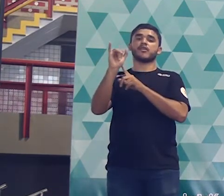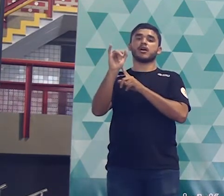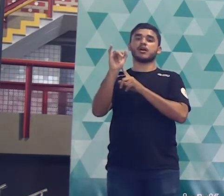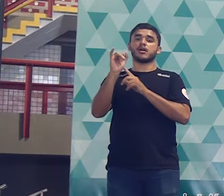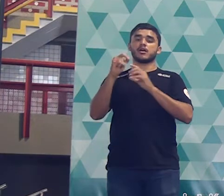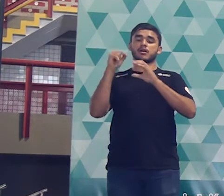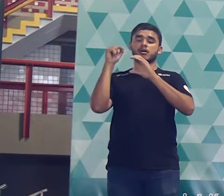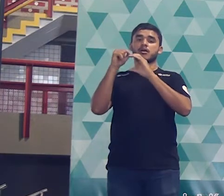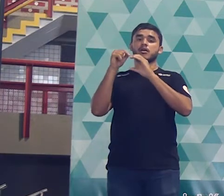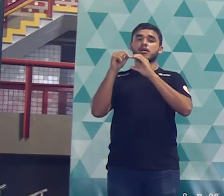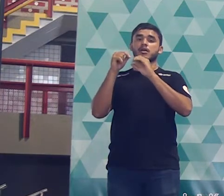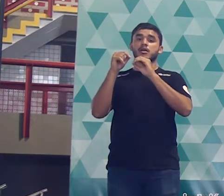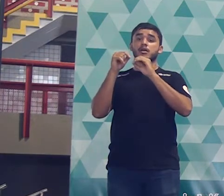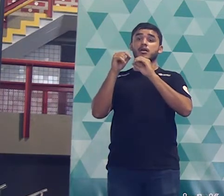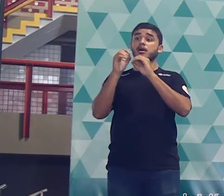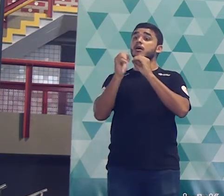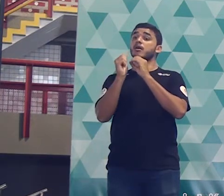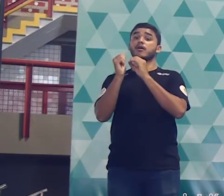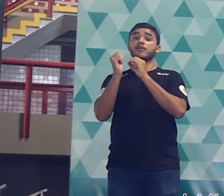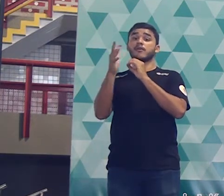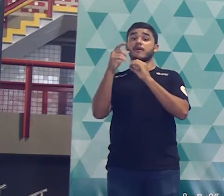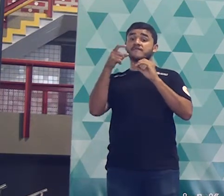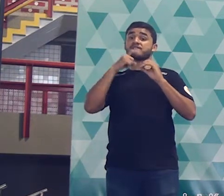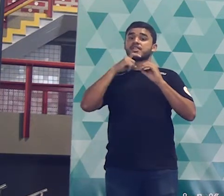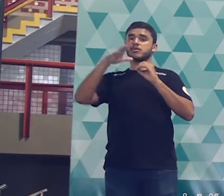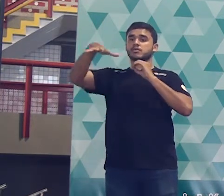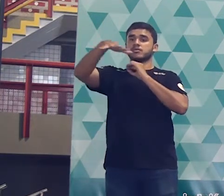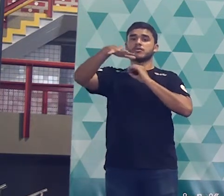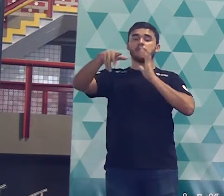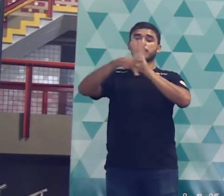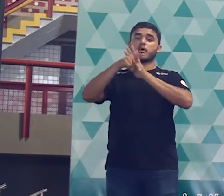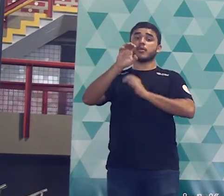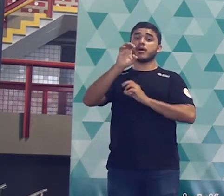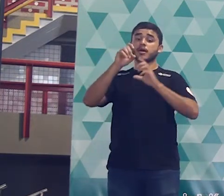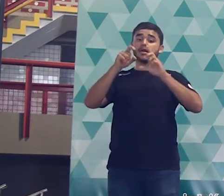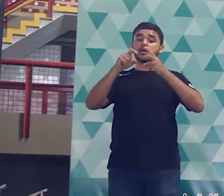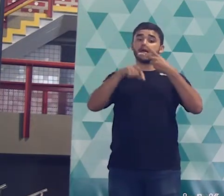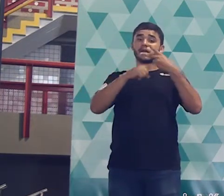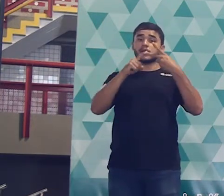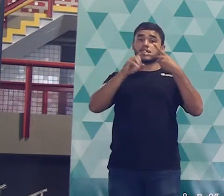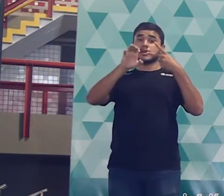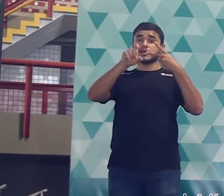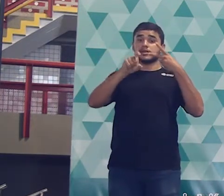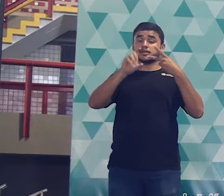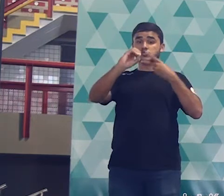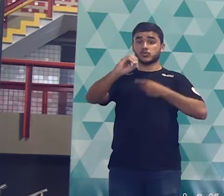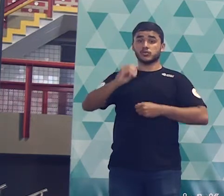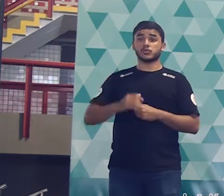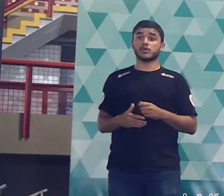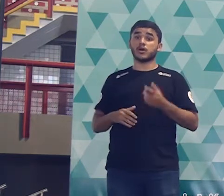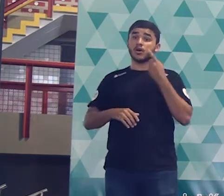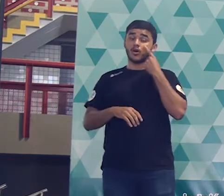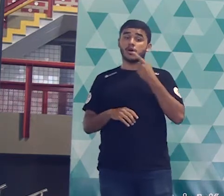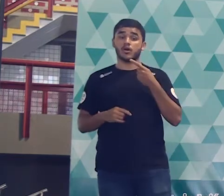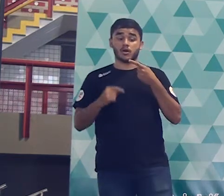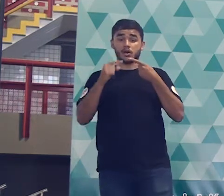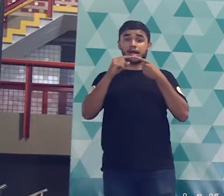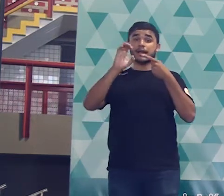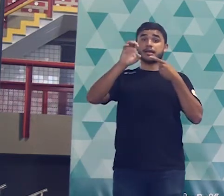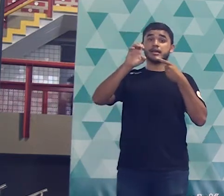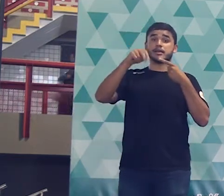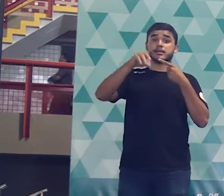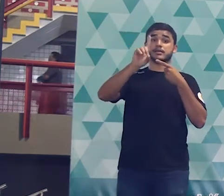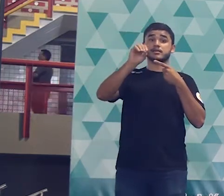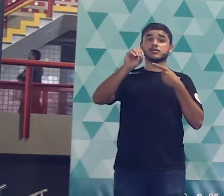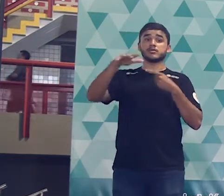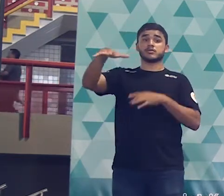liberou calor, vai ser do tipo exotérmica. Só para ver se todo mundo lembra. Toda vida que for endo, o ambiente fica